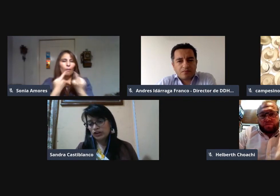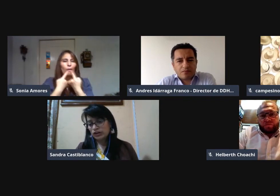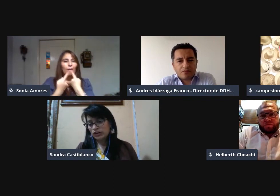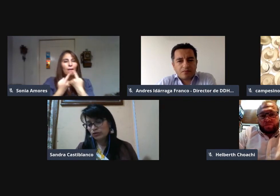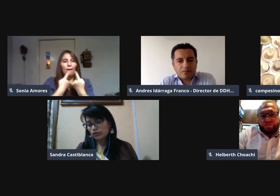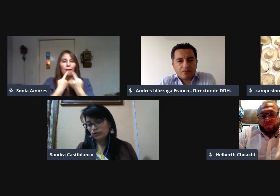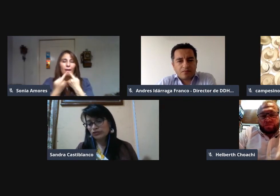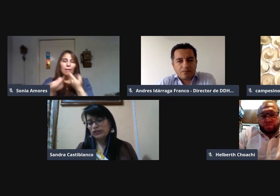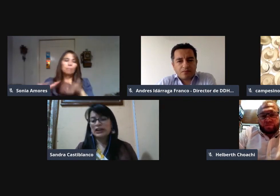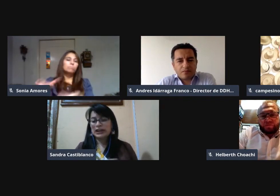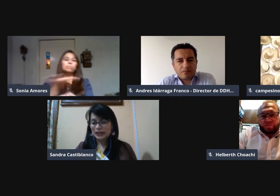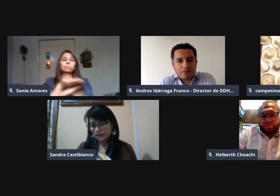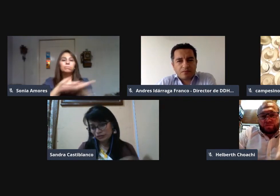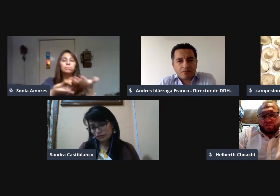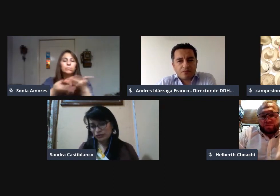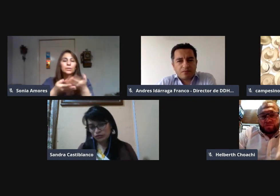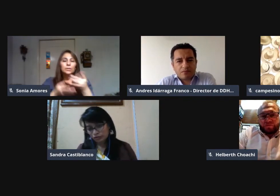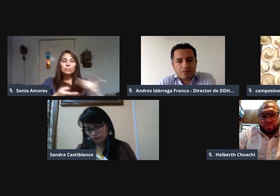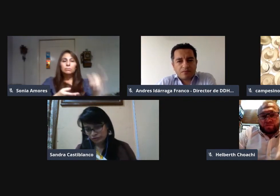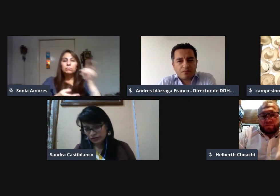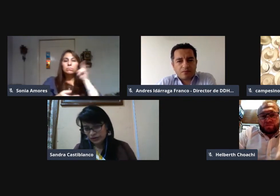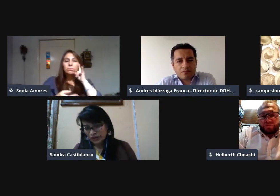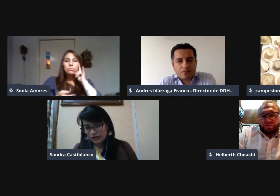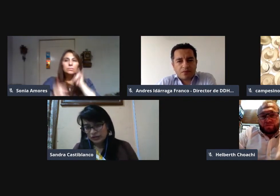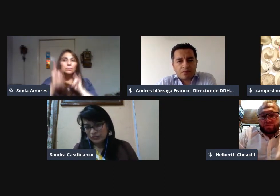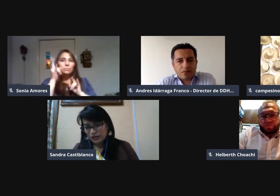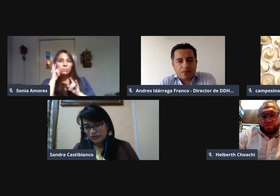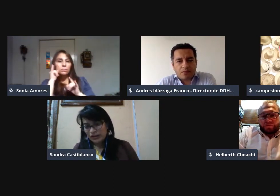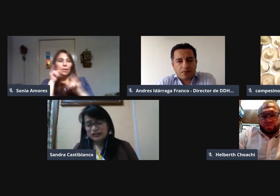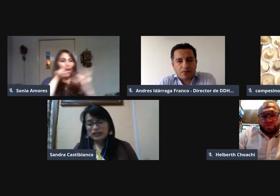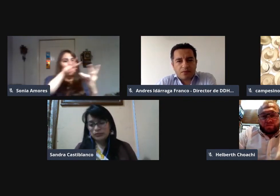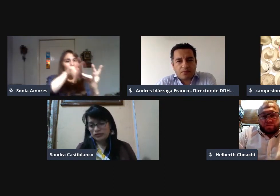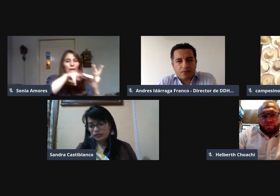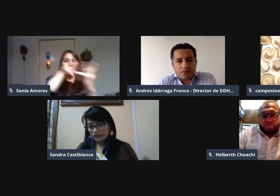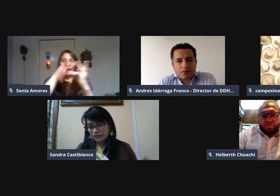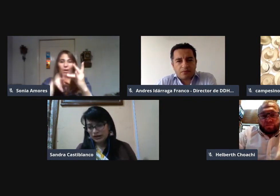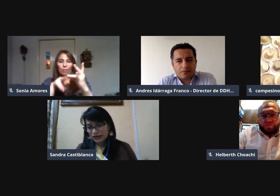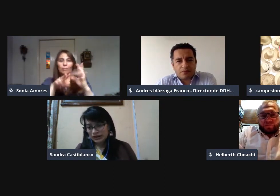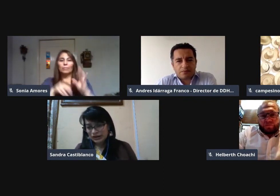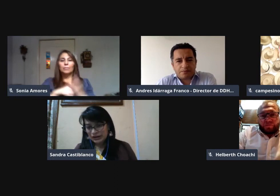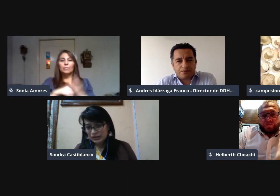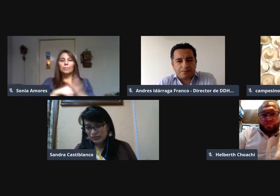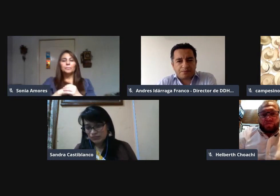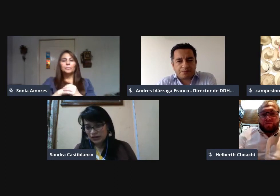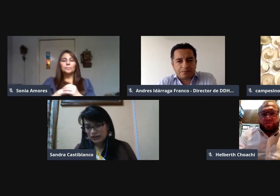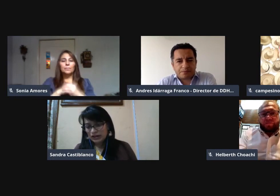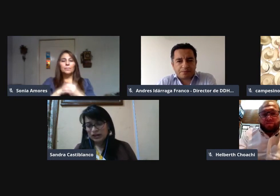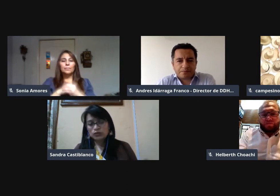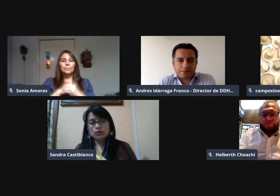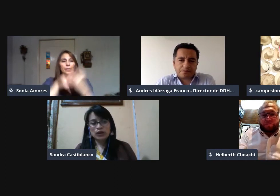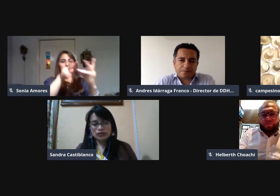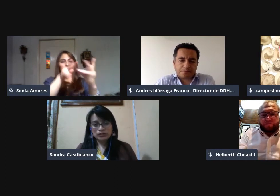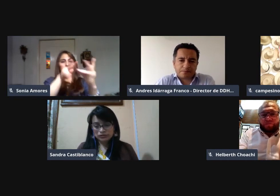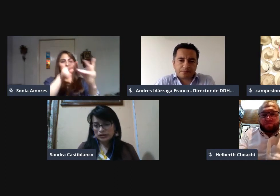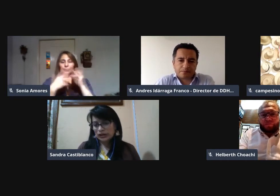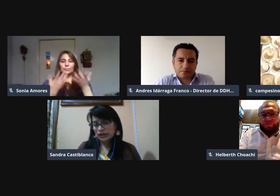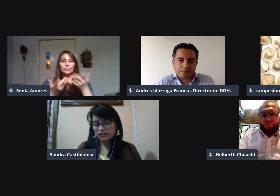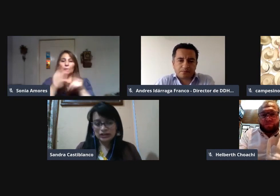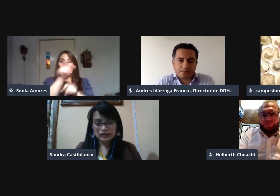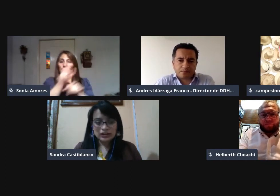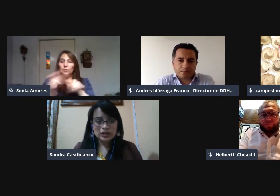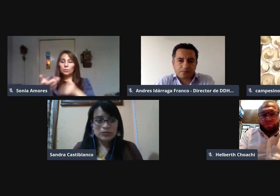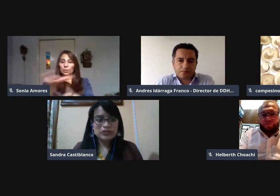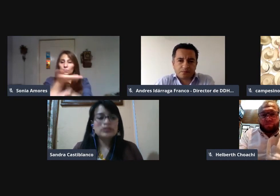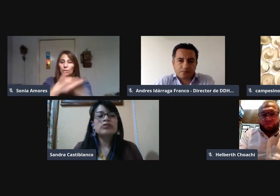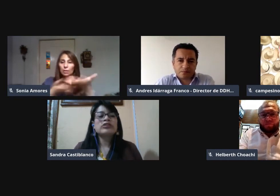de escucharnos los unos y de leernos con los otros. Mientras las personas van interactuando en el